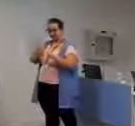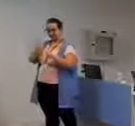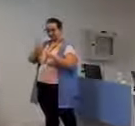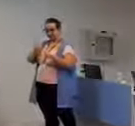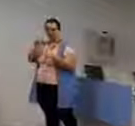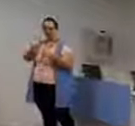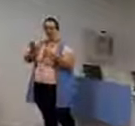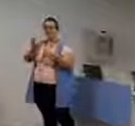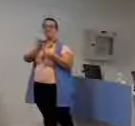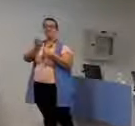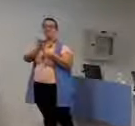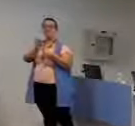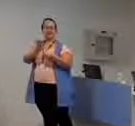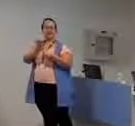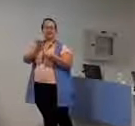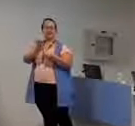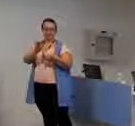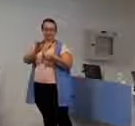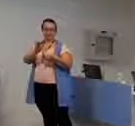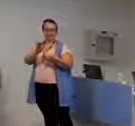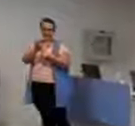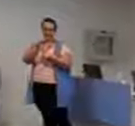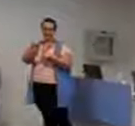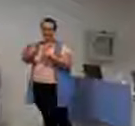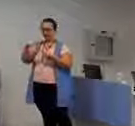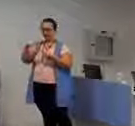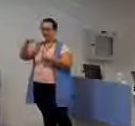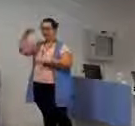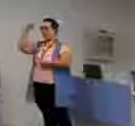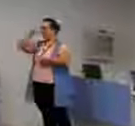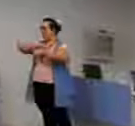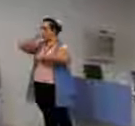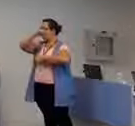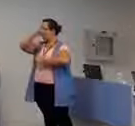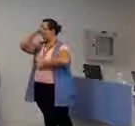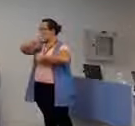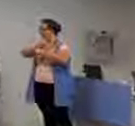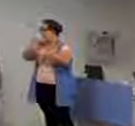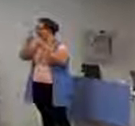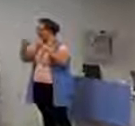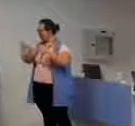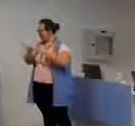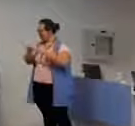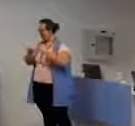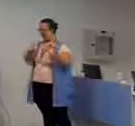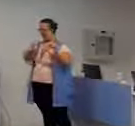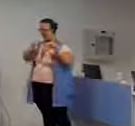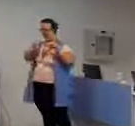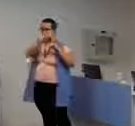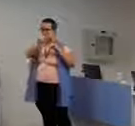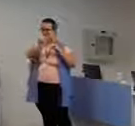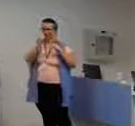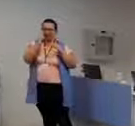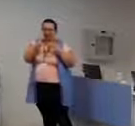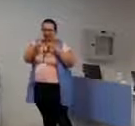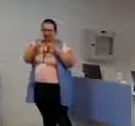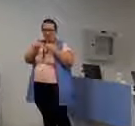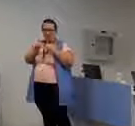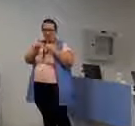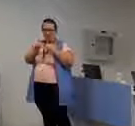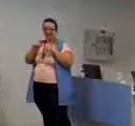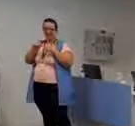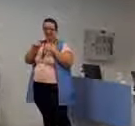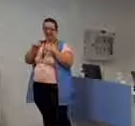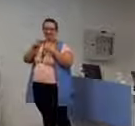de ferramentaria de moldes e ferramentaria de estampos, onde a gente tem uma atuação mais contundente aqui nessa unidade do